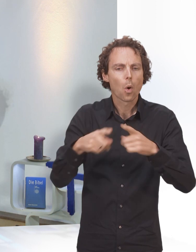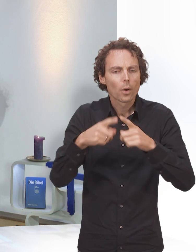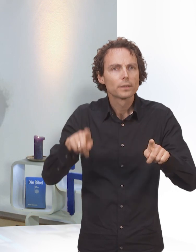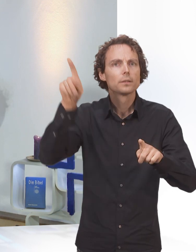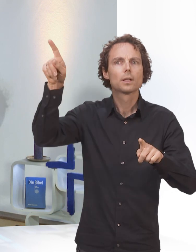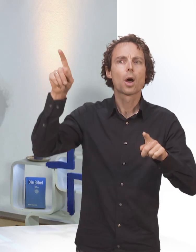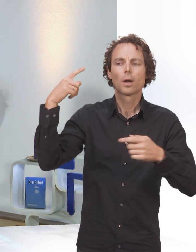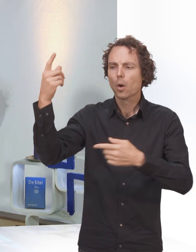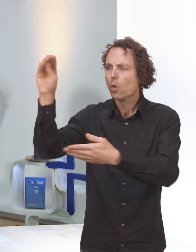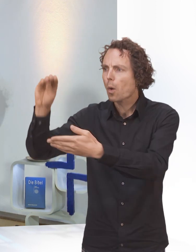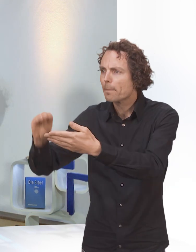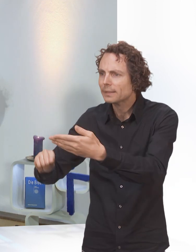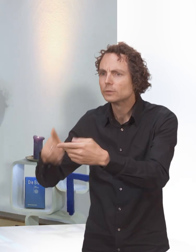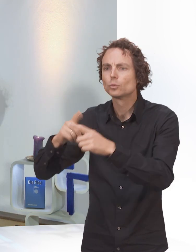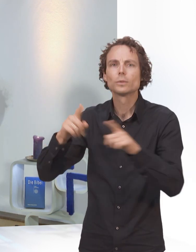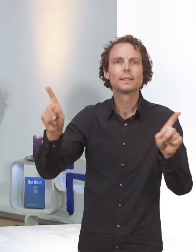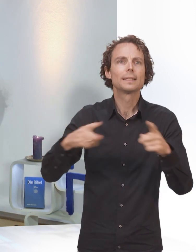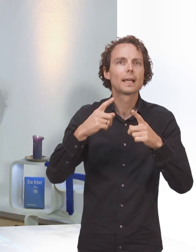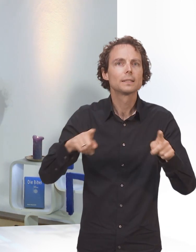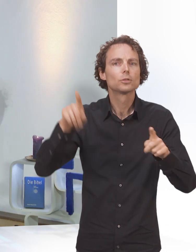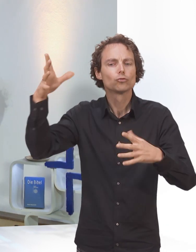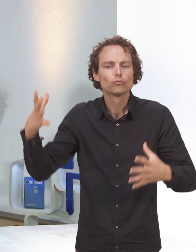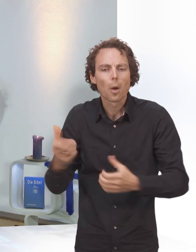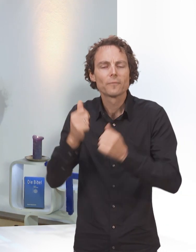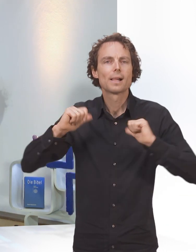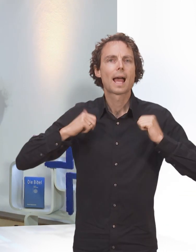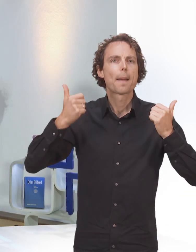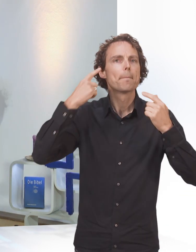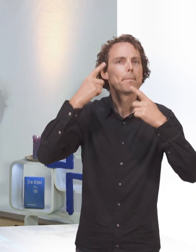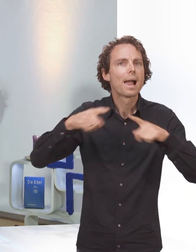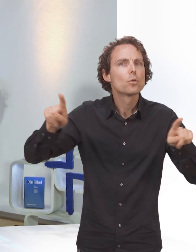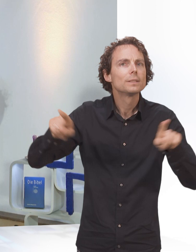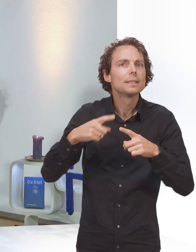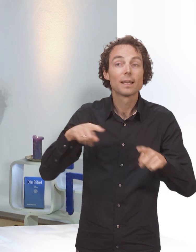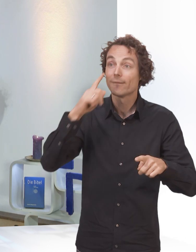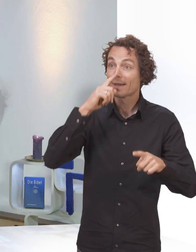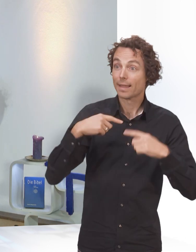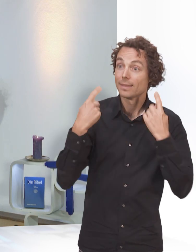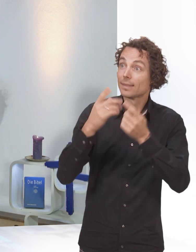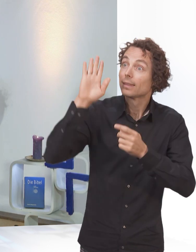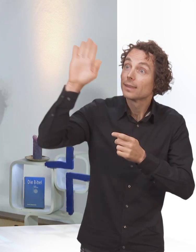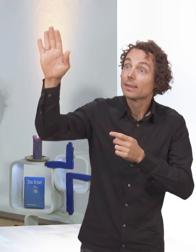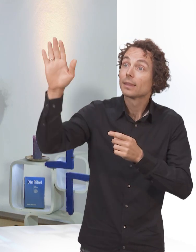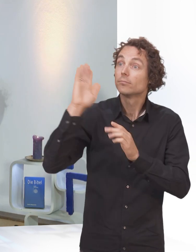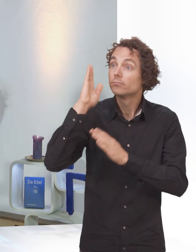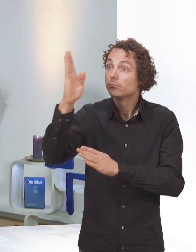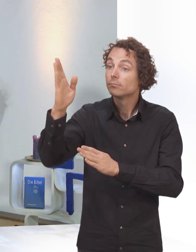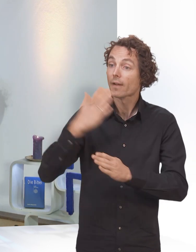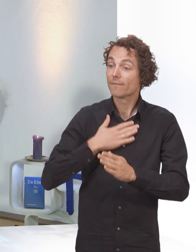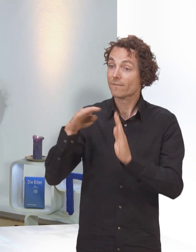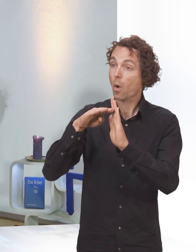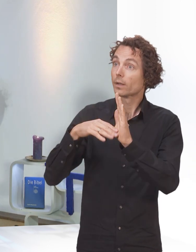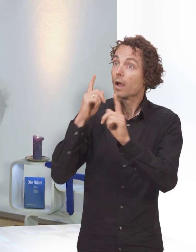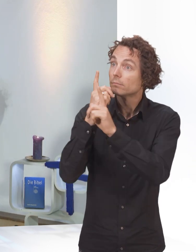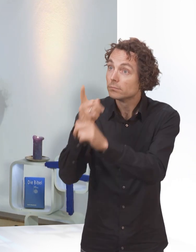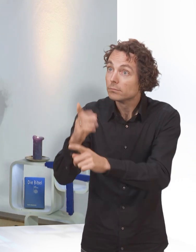Dirigent. Er war der Schöpfer der Lebensmelodie. Wenn wir uns nach ihm und seinen Vorgaben richten, kommt aus unserem Leben